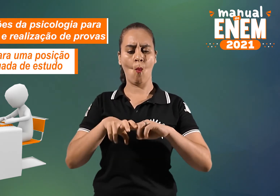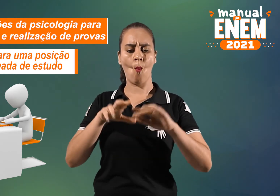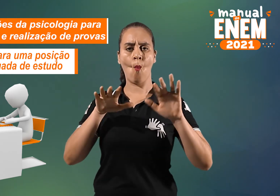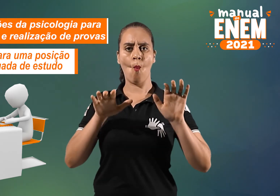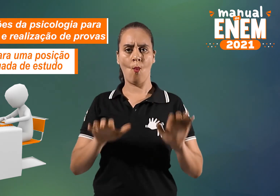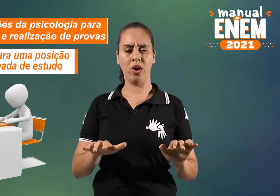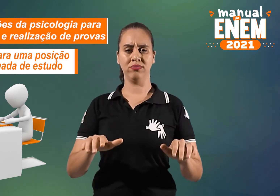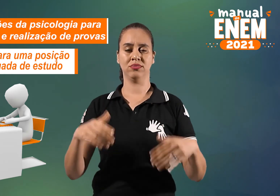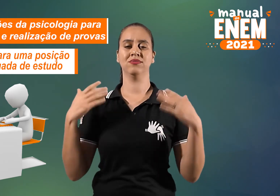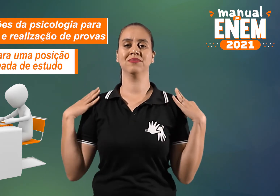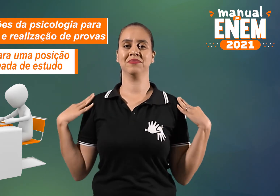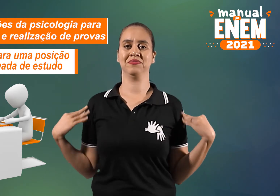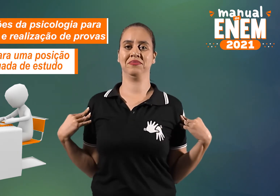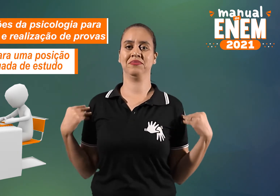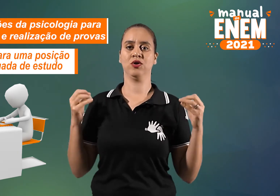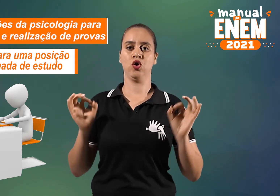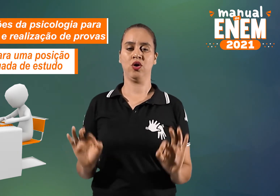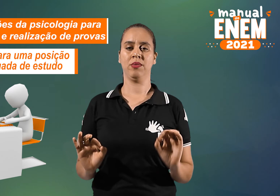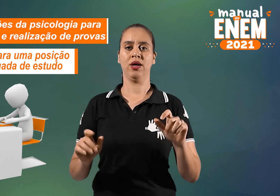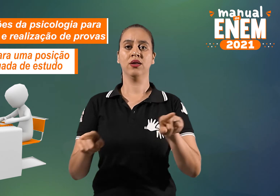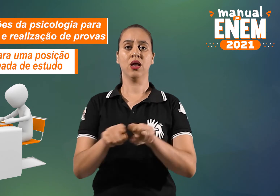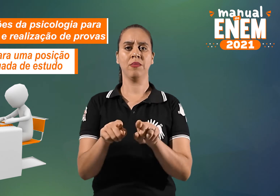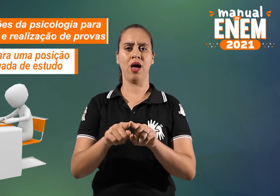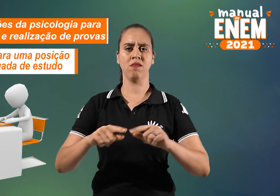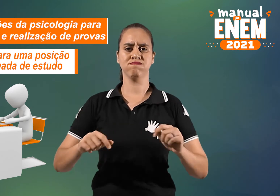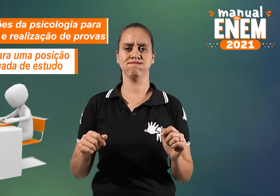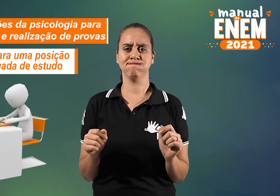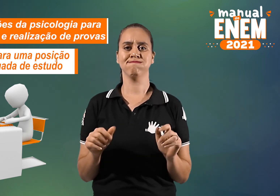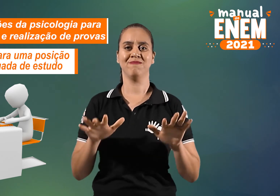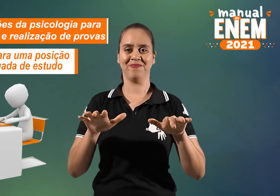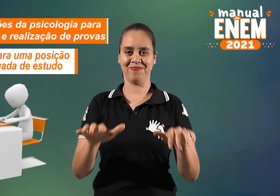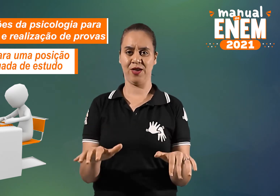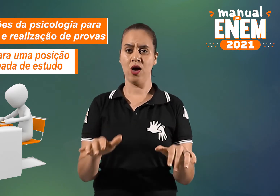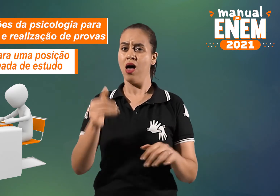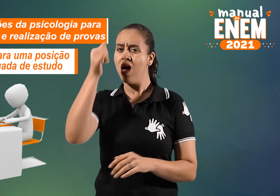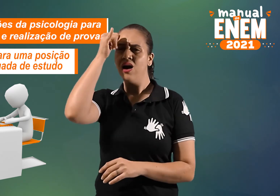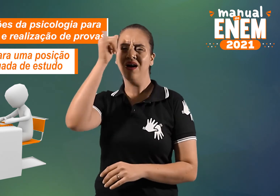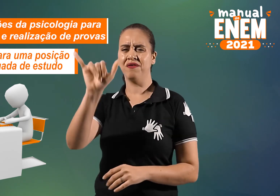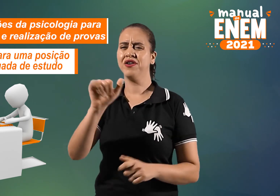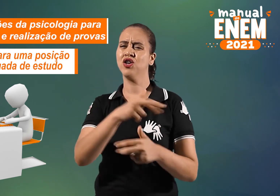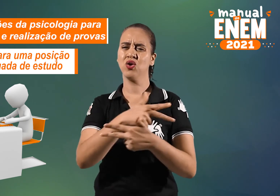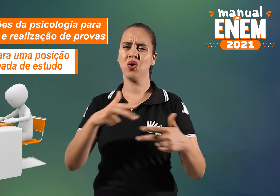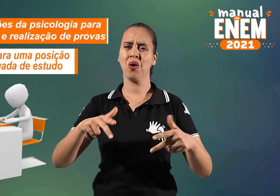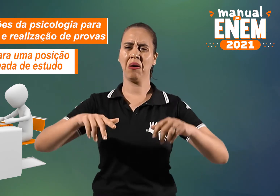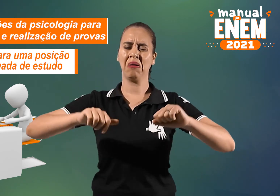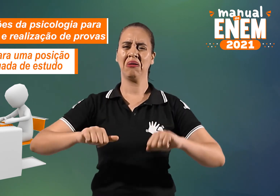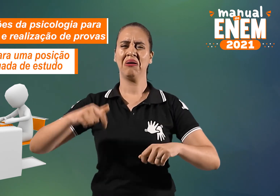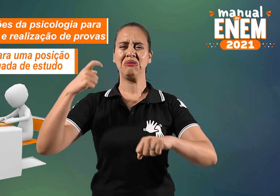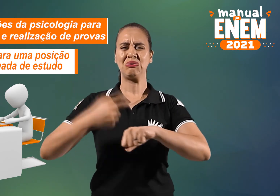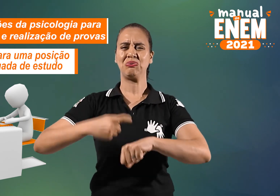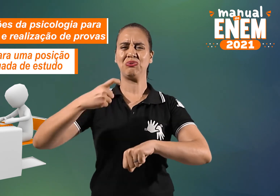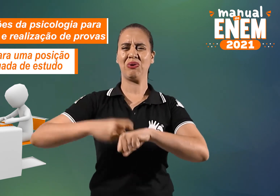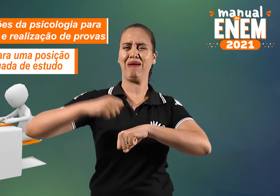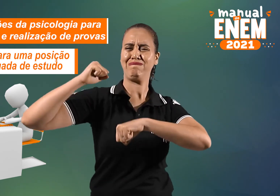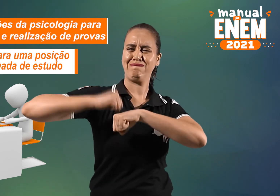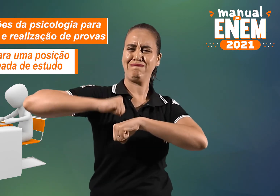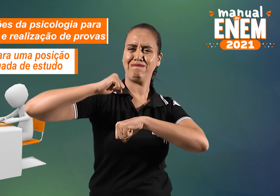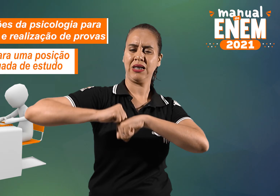pés. Mantenha os ombros relaxados e os cotovelos junto ao corpo. Evite apoiar seus cotovelos em superfície dura ou na